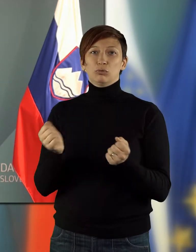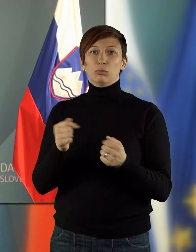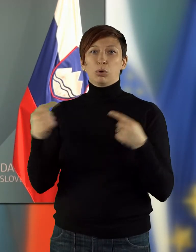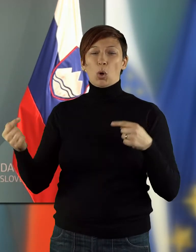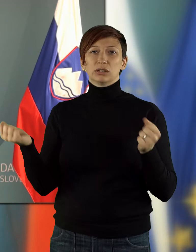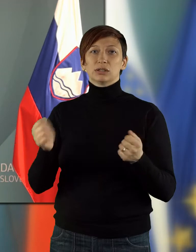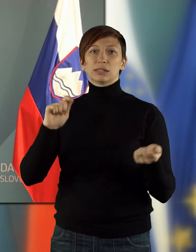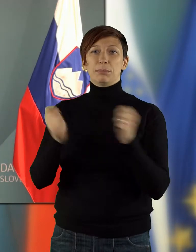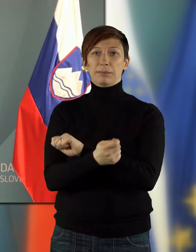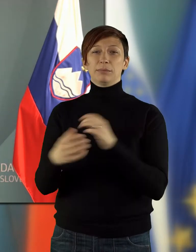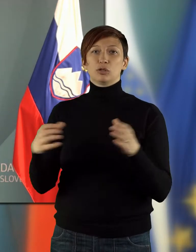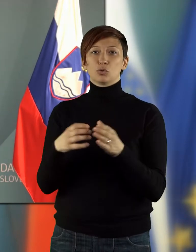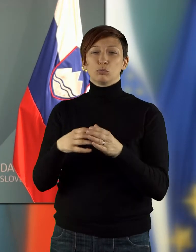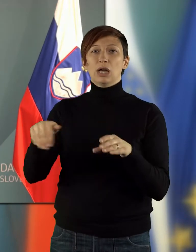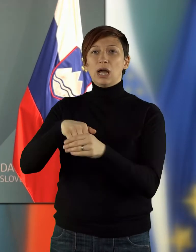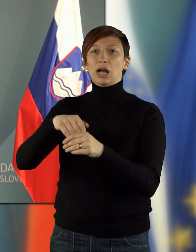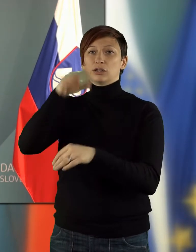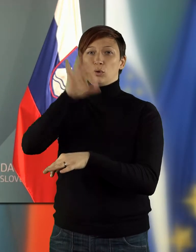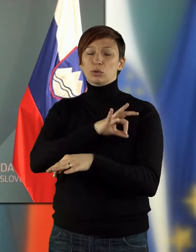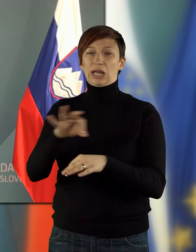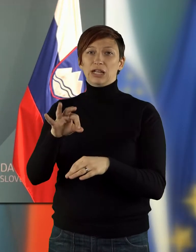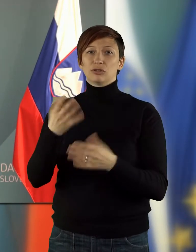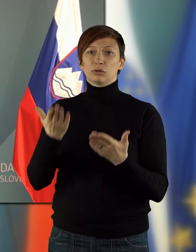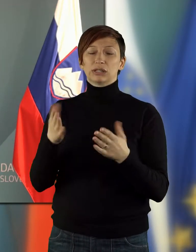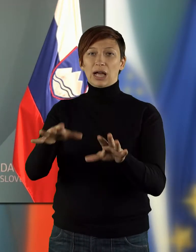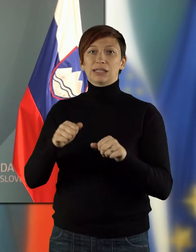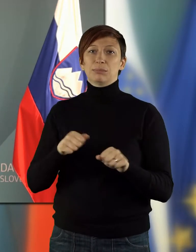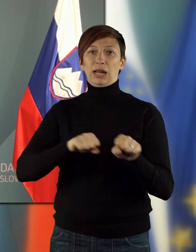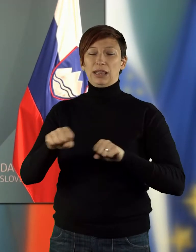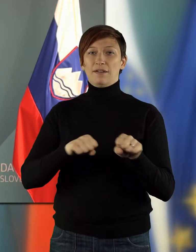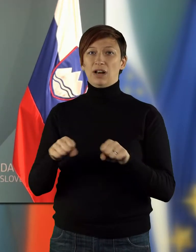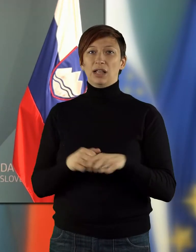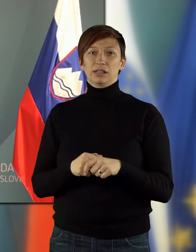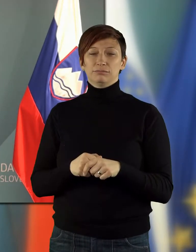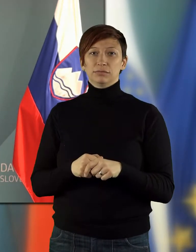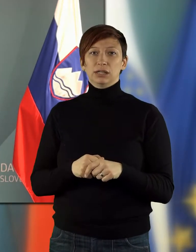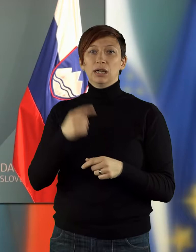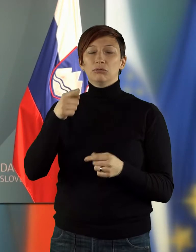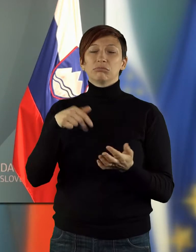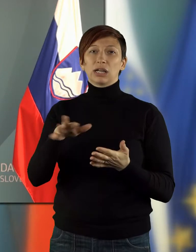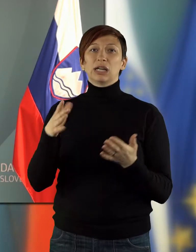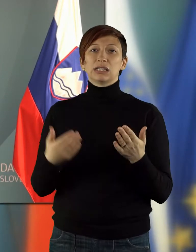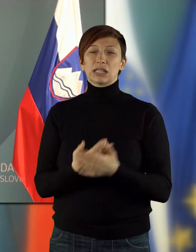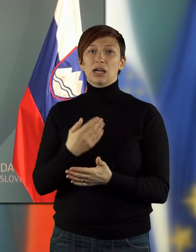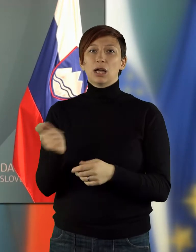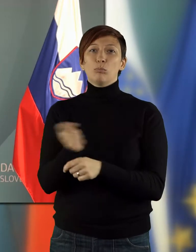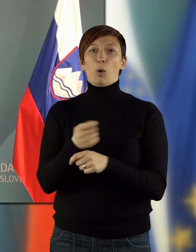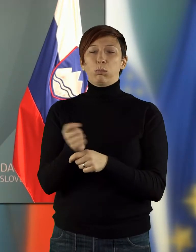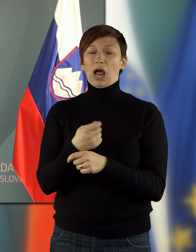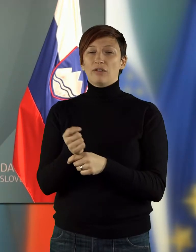proaktivno o spremembi skupnega kadrovskega načrta, ki smo ga danes sprejeli na vladi. Sicer gre